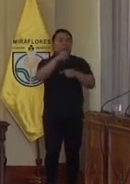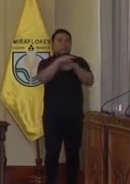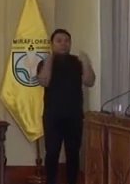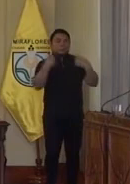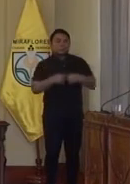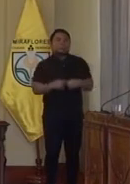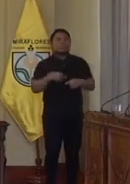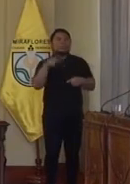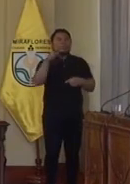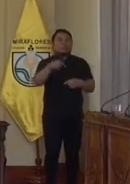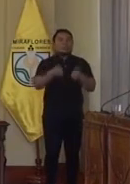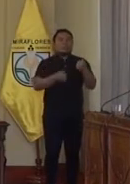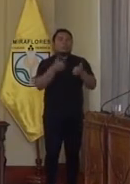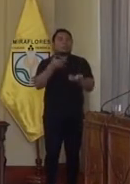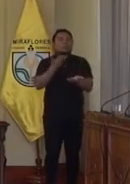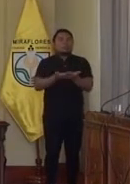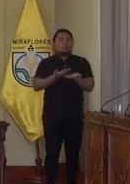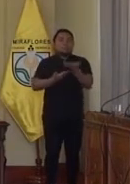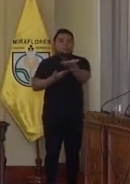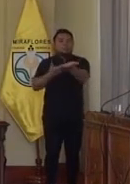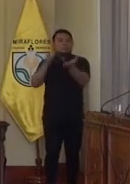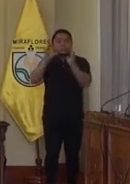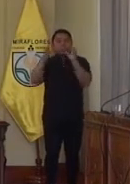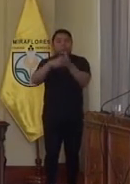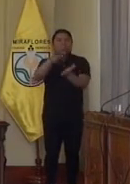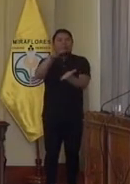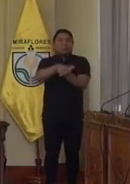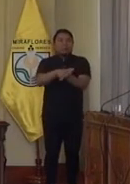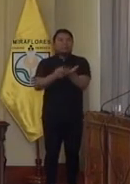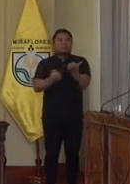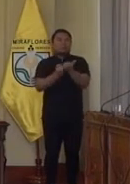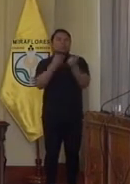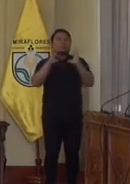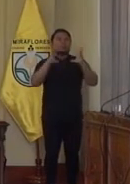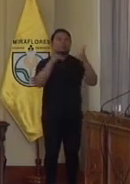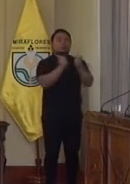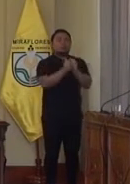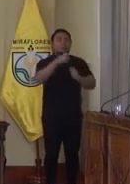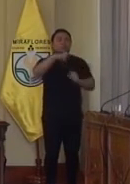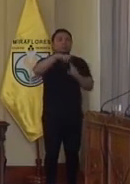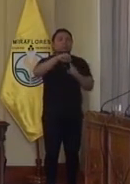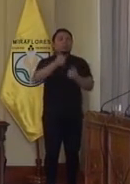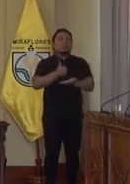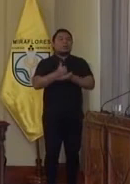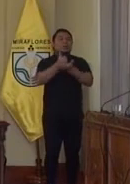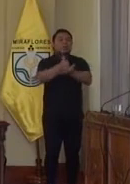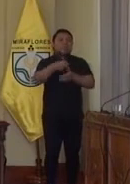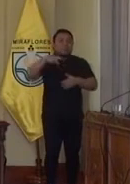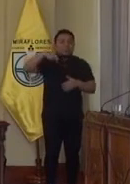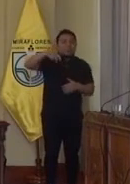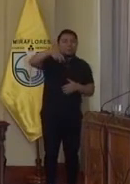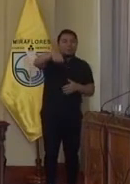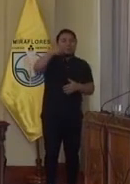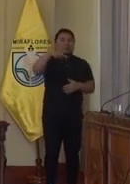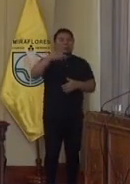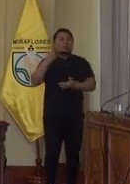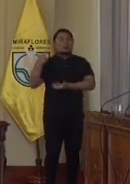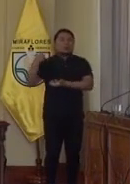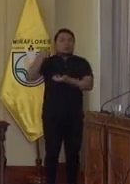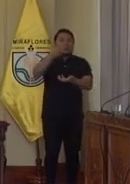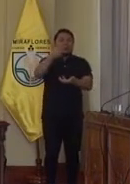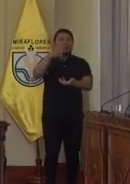marzo, mediante el cual se propone al Consejo aprobar a favor de la Asociación Pro Ayuda a Caminar la